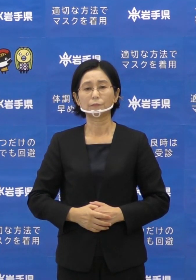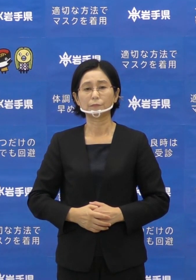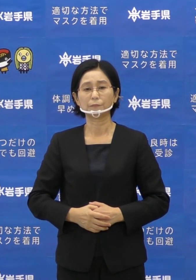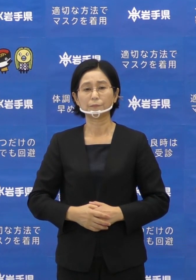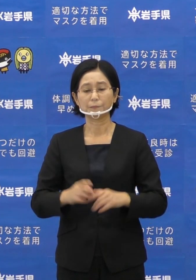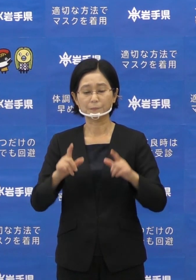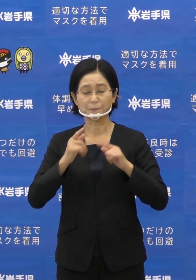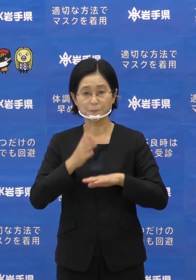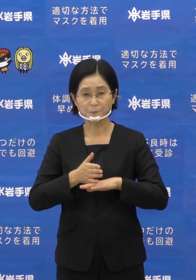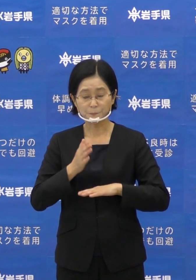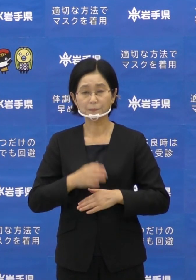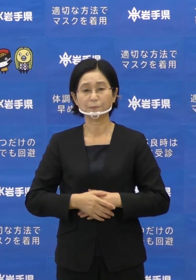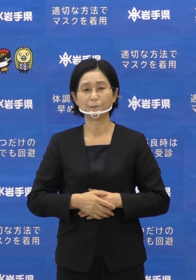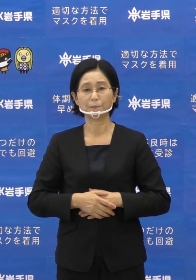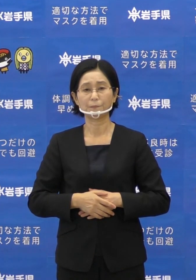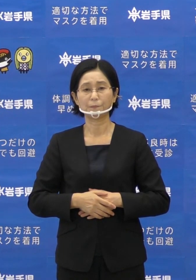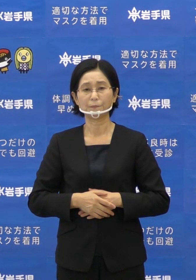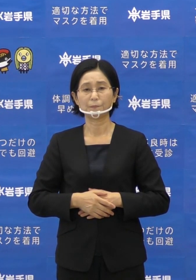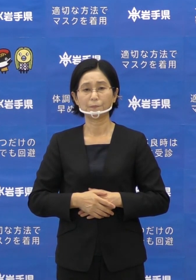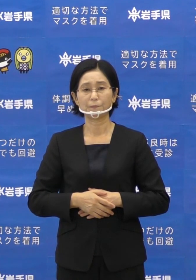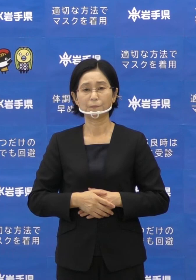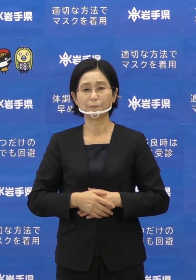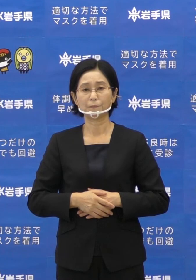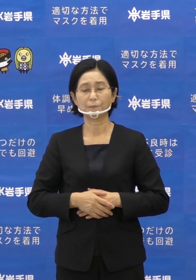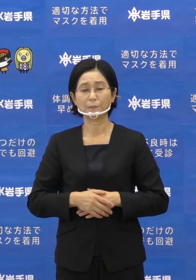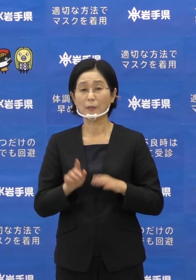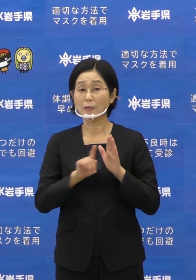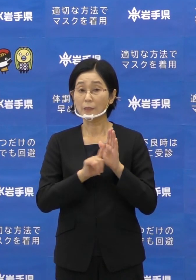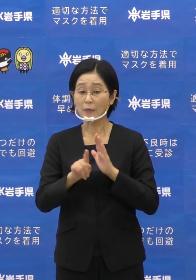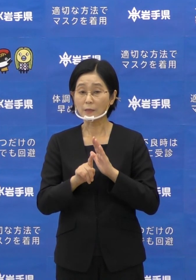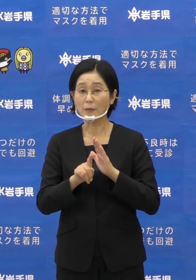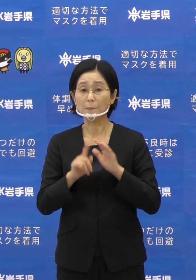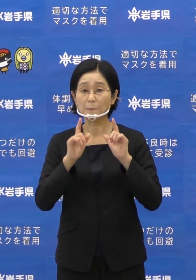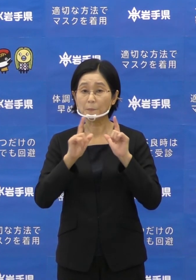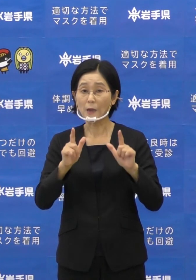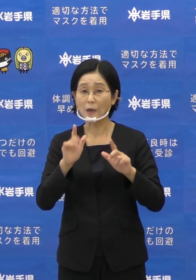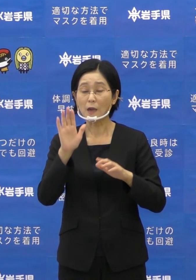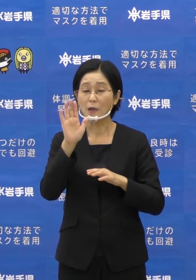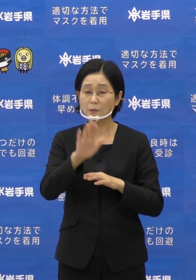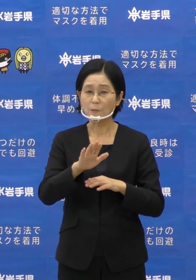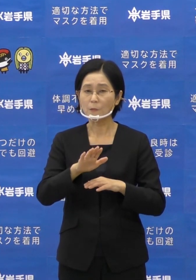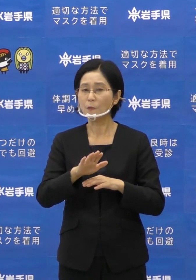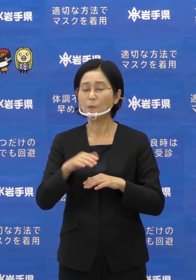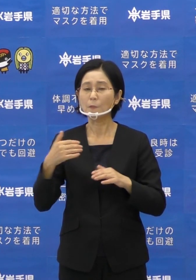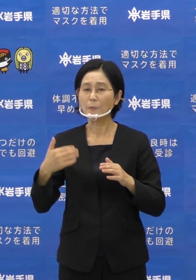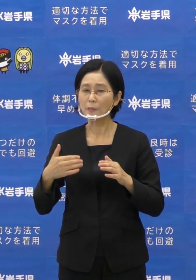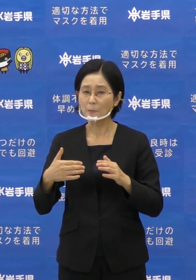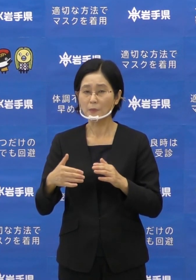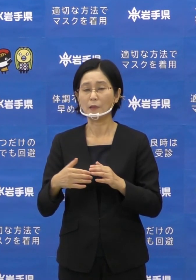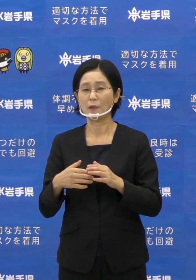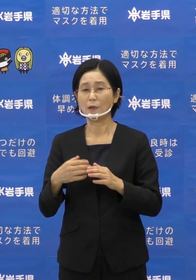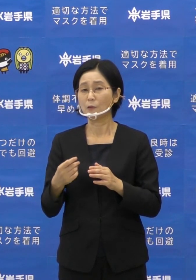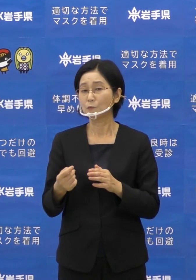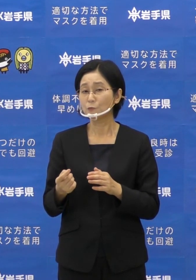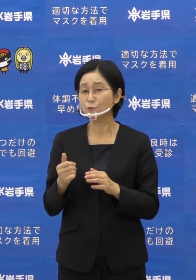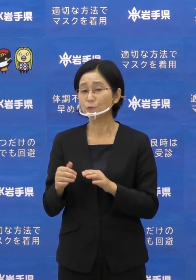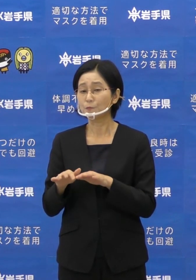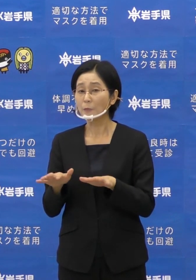ありがとうございます。やはりそのまだその独自の宣言が出てあまり時間が経っていない中でまん延防止の要請とな